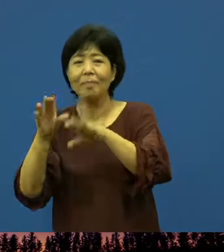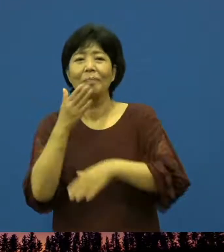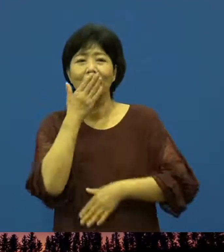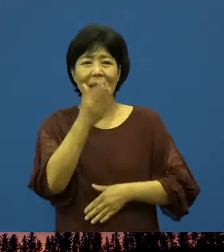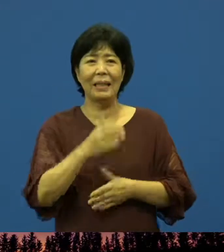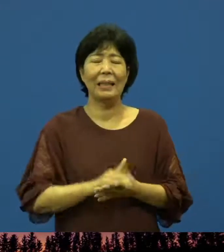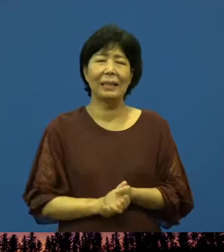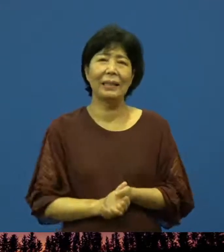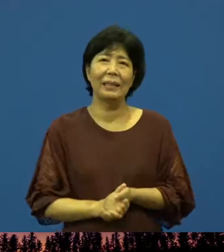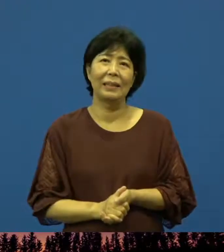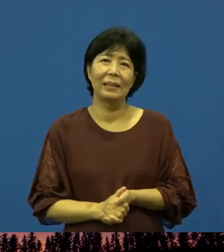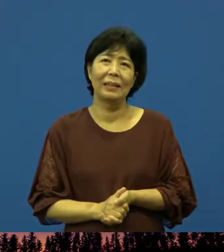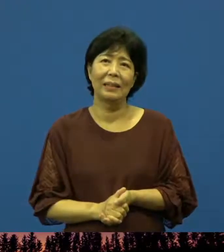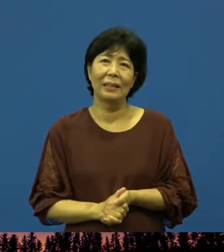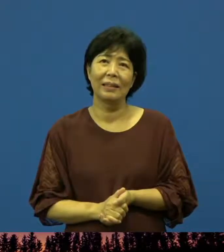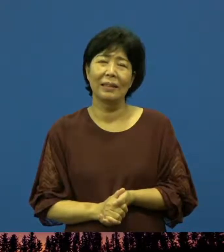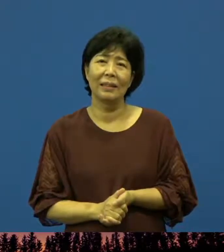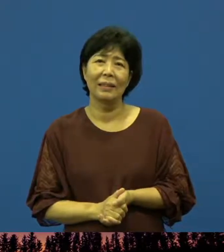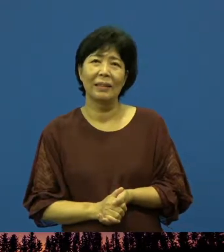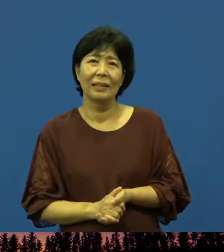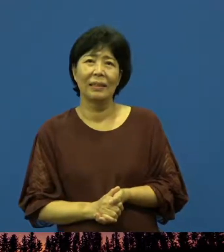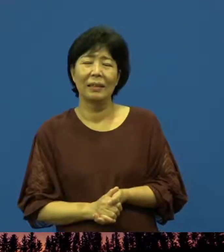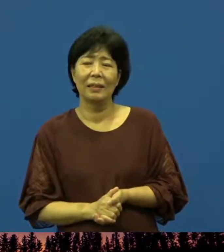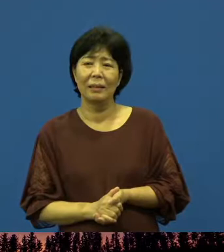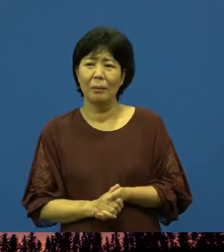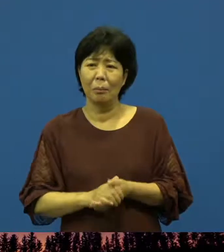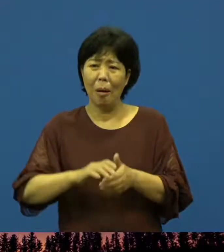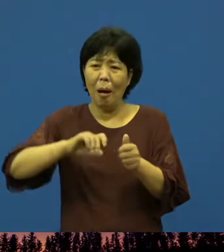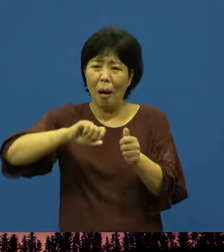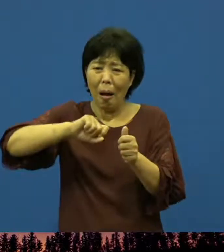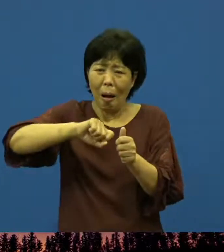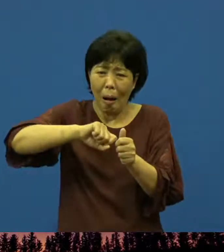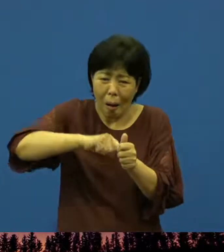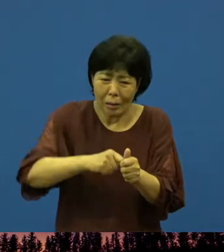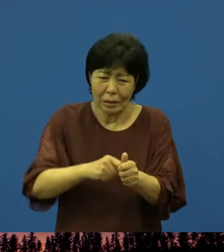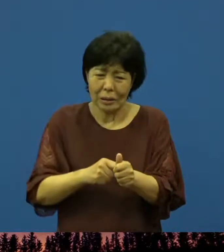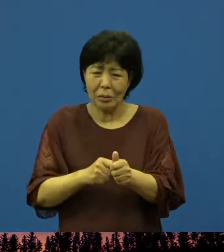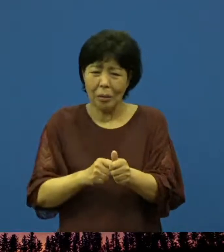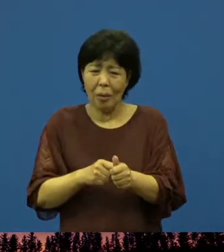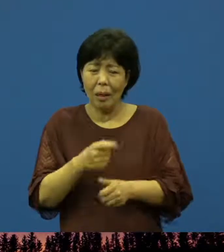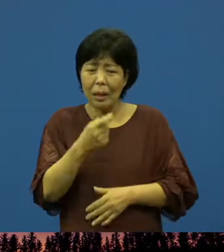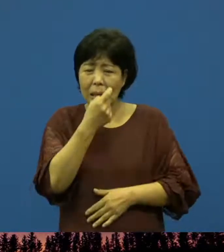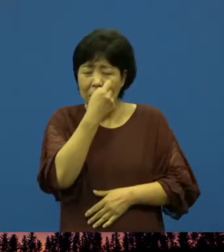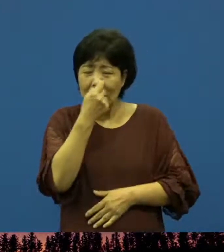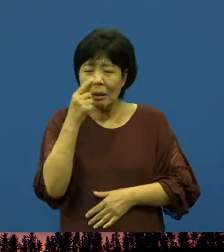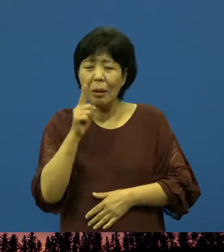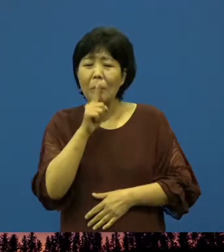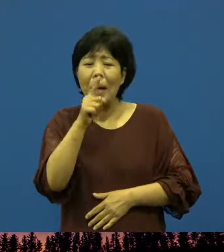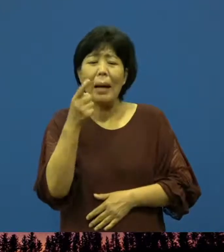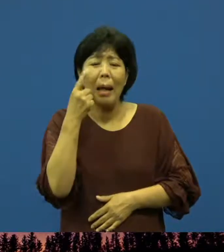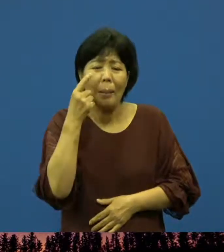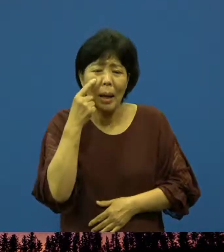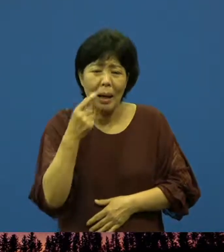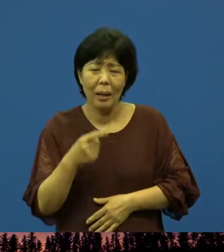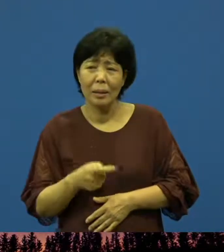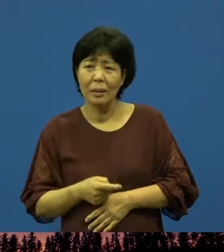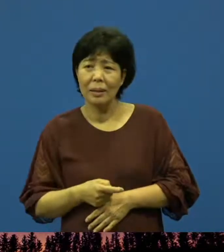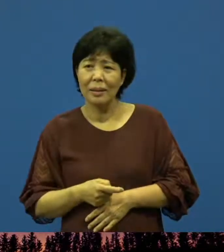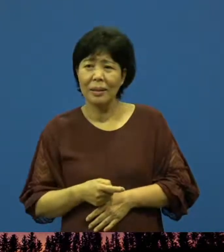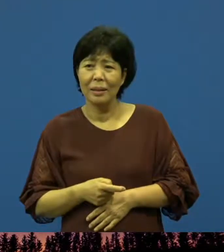있겠습니까? 떠밀려 증인으로 나설 수는 있지만 확신이 없겠죠. 그러면 금방 들통이 나는 거예요.